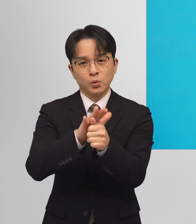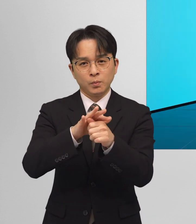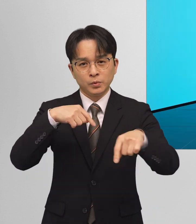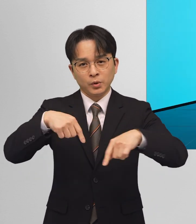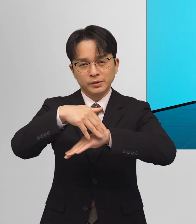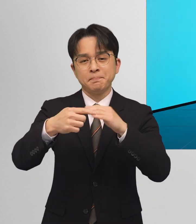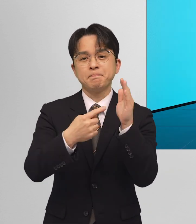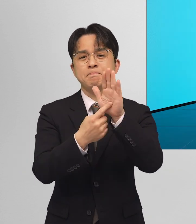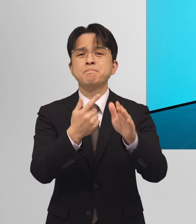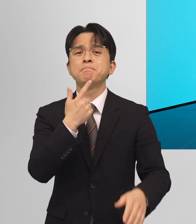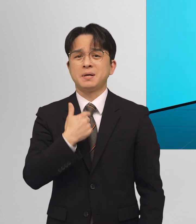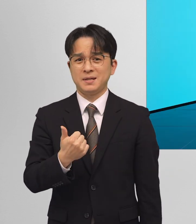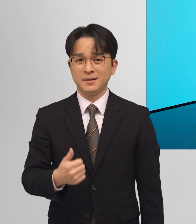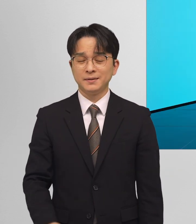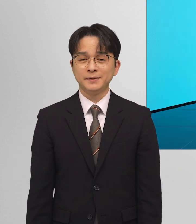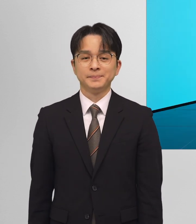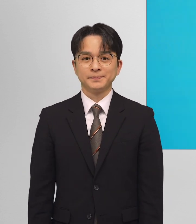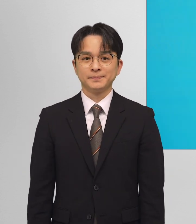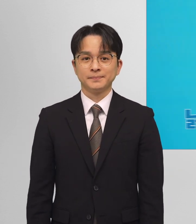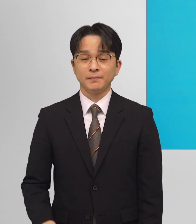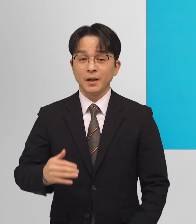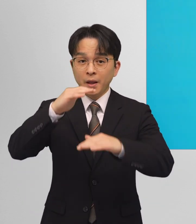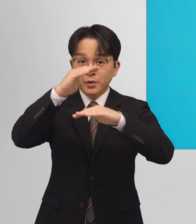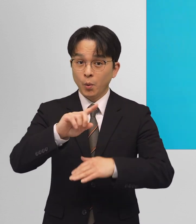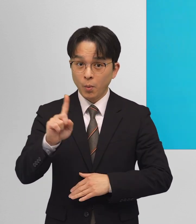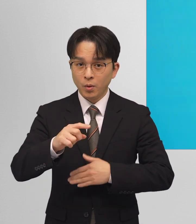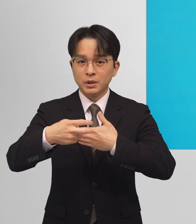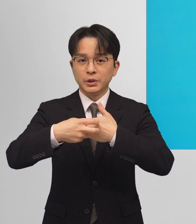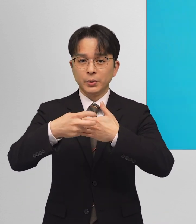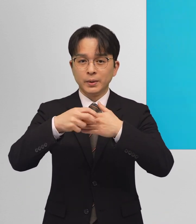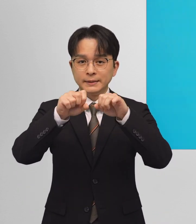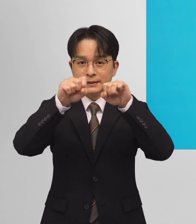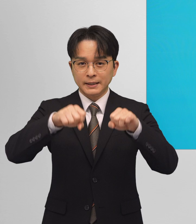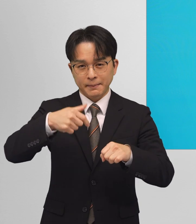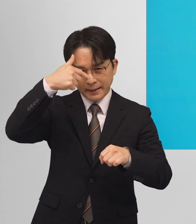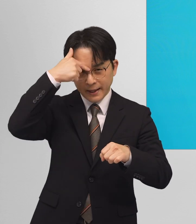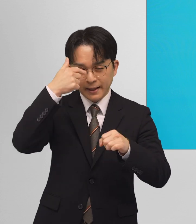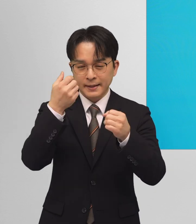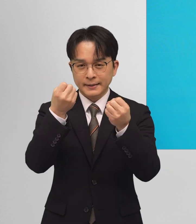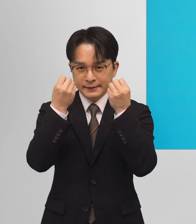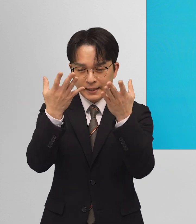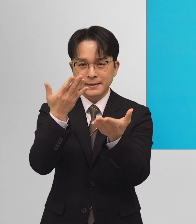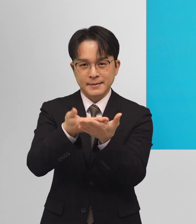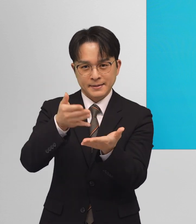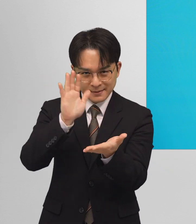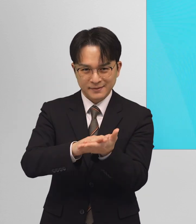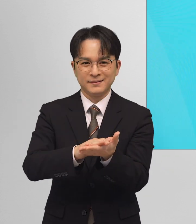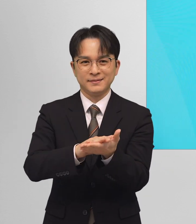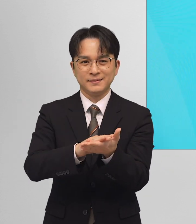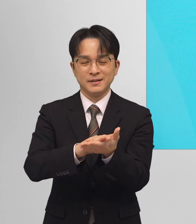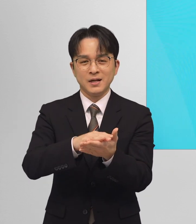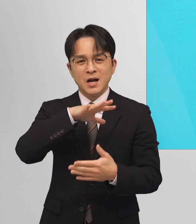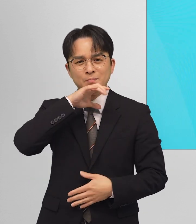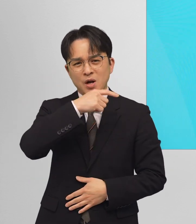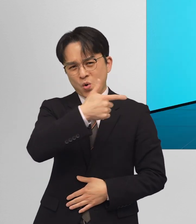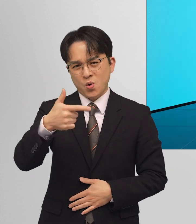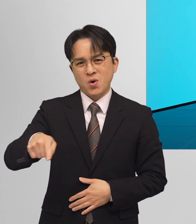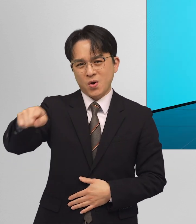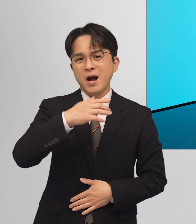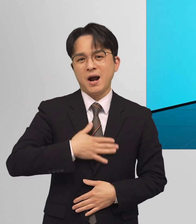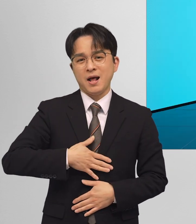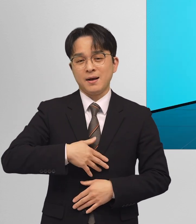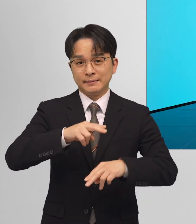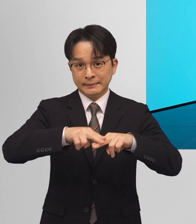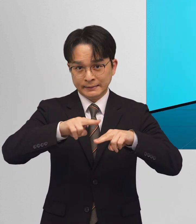소통하면서 필수 의료 패키지를 발표했습니다. 개혁의 대상은 넓고 불합리한 의료 시스템입니다. 집단 행동보다는